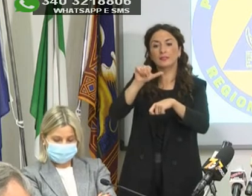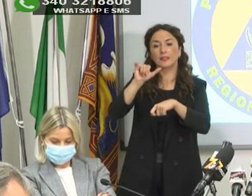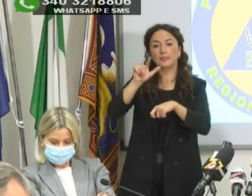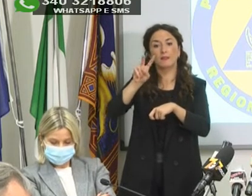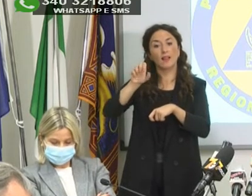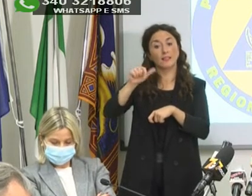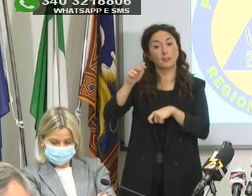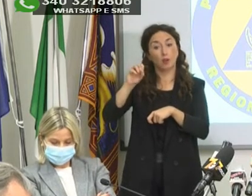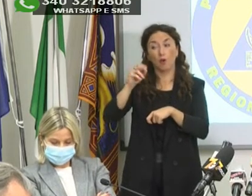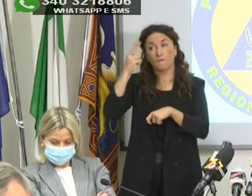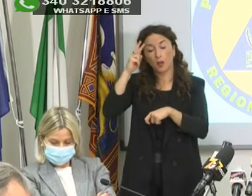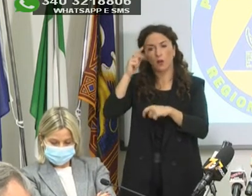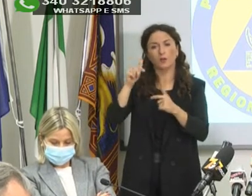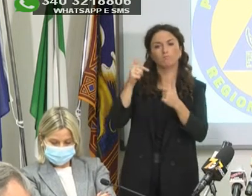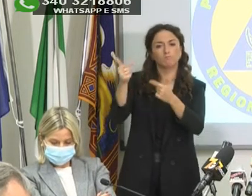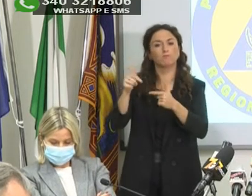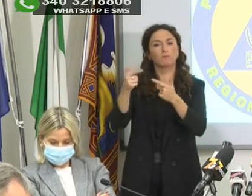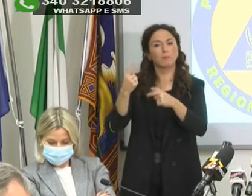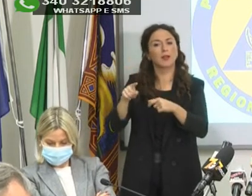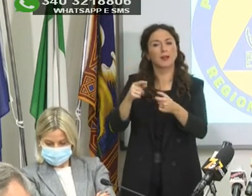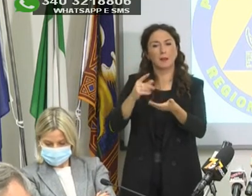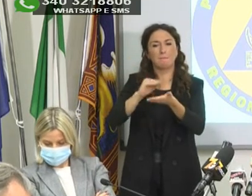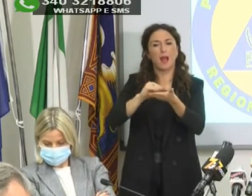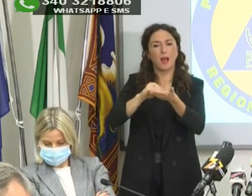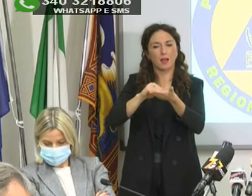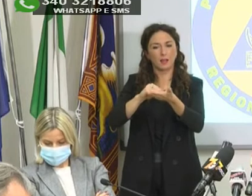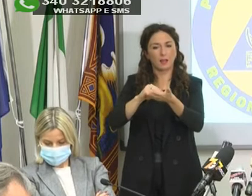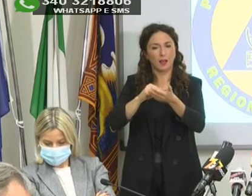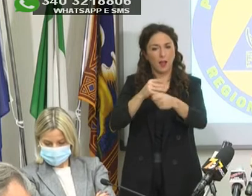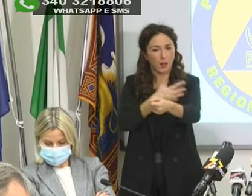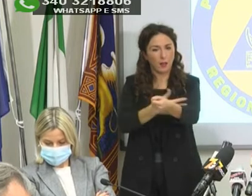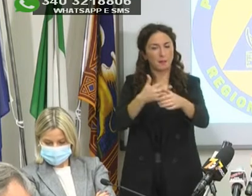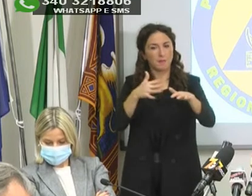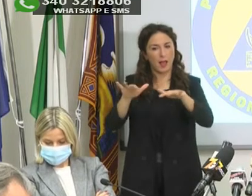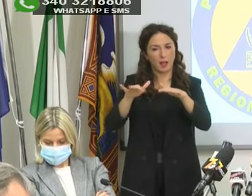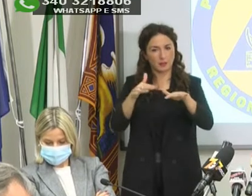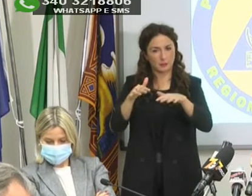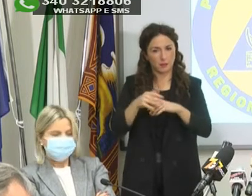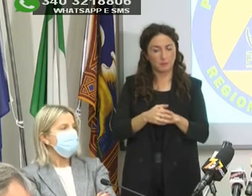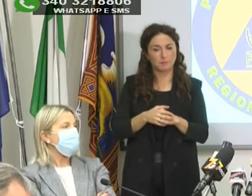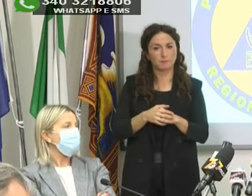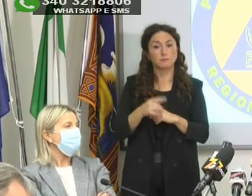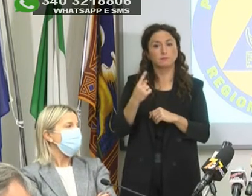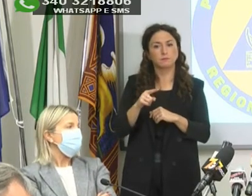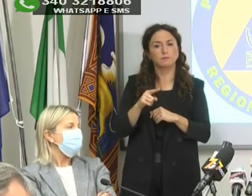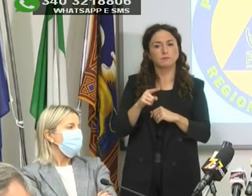anche su Verona, per la banca del plasma, per quel progetto che abbiamo voluto, che comunque ci permette di somministrare, ne abbiamo